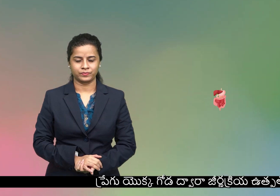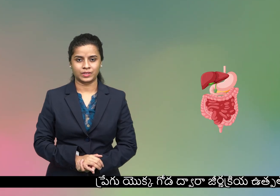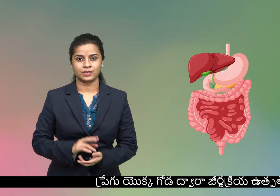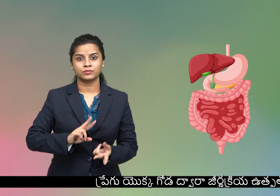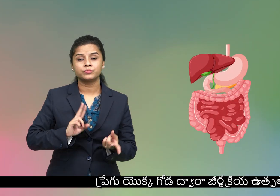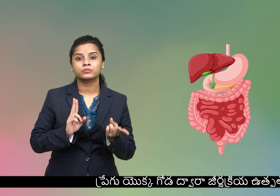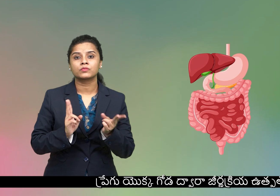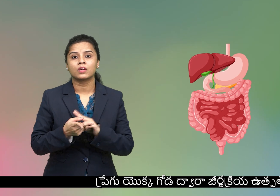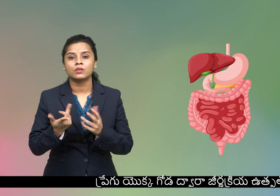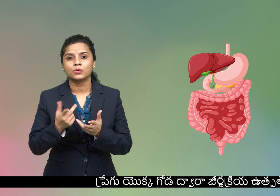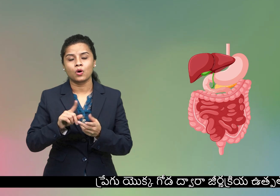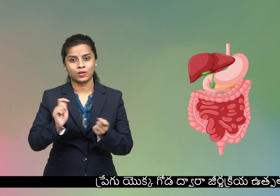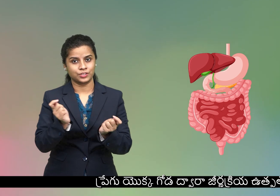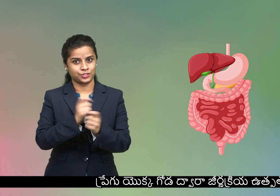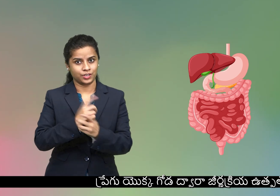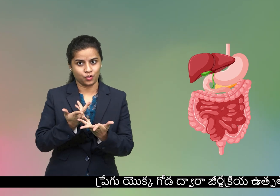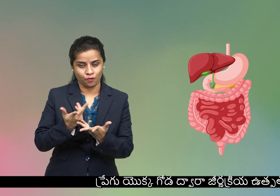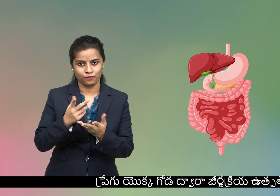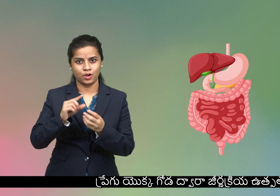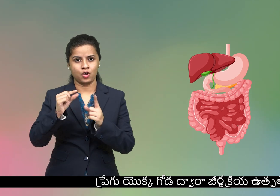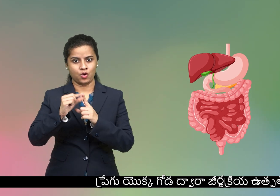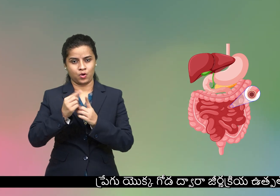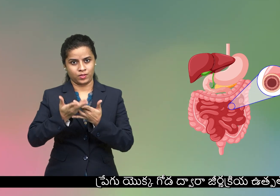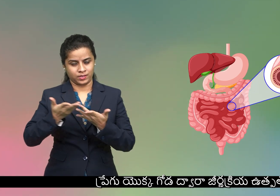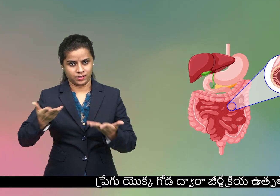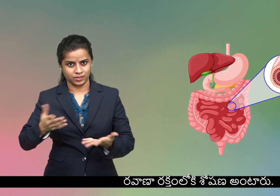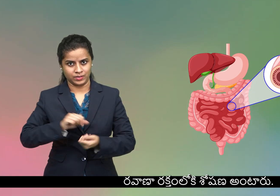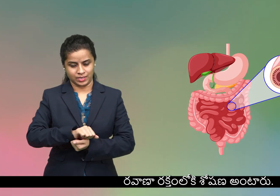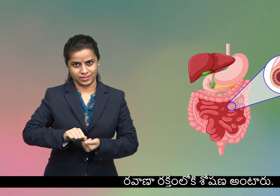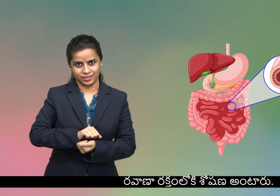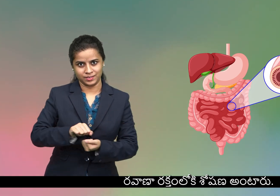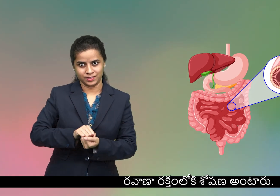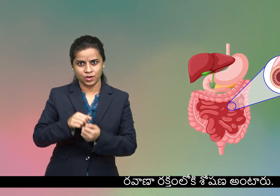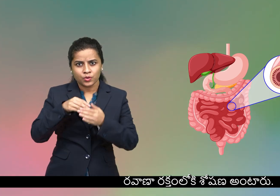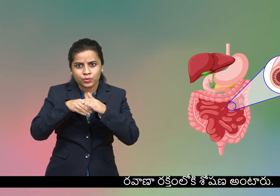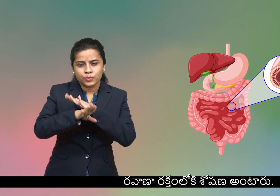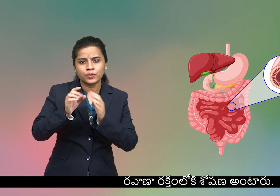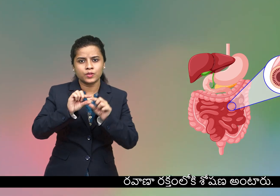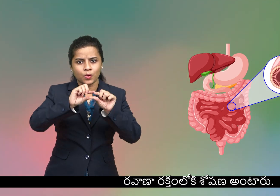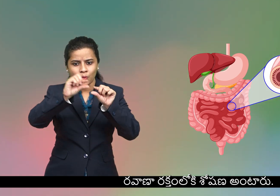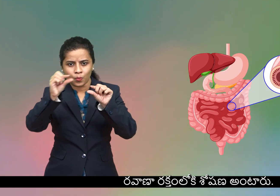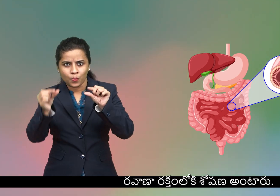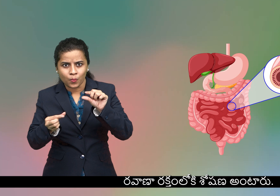ప్రేగు యొక్క గోడ ద్వారా జీర్ణక్రియ ఉత్పత్తుల రవాణా, రక్తంలోకి శోషణ